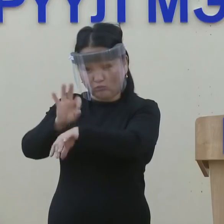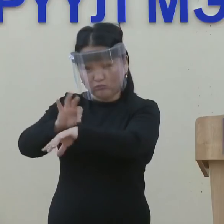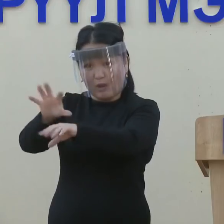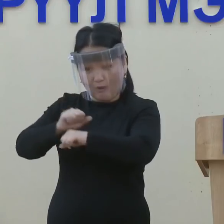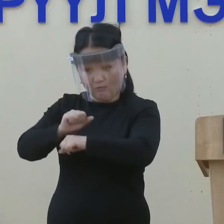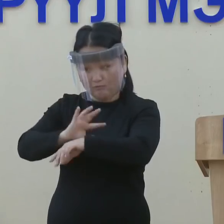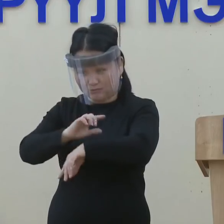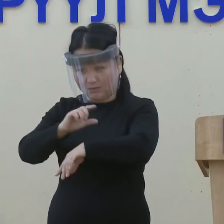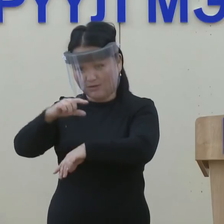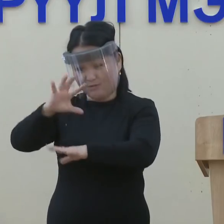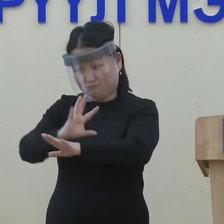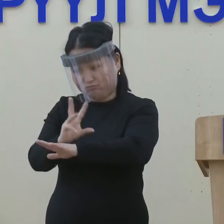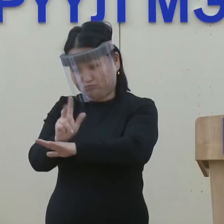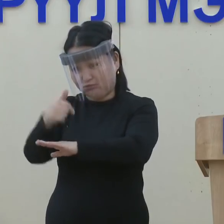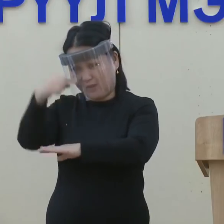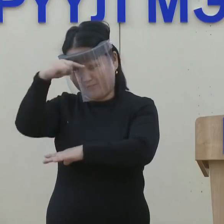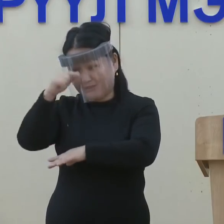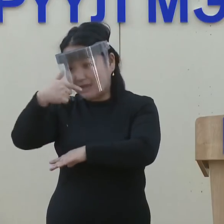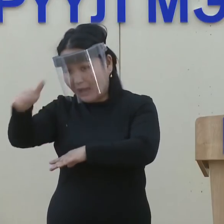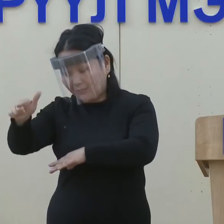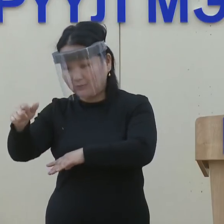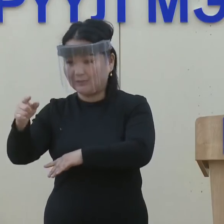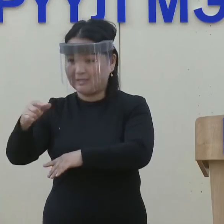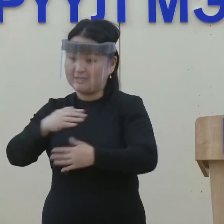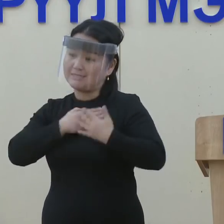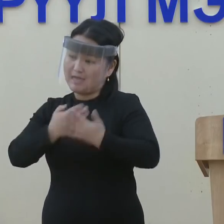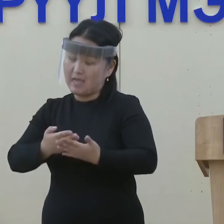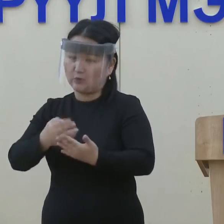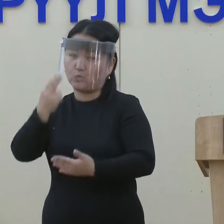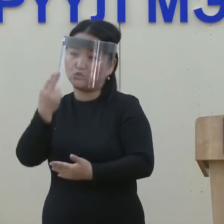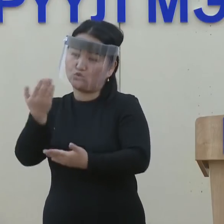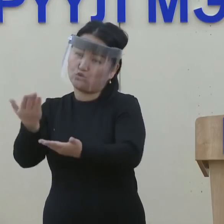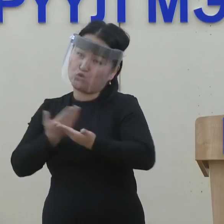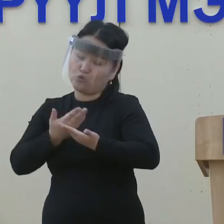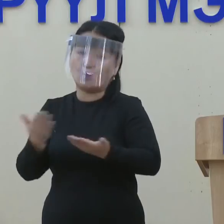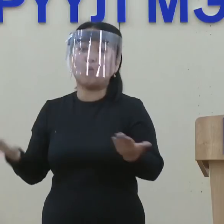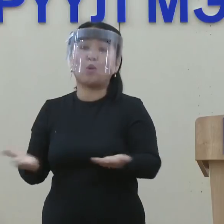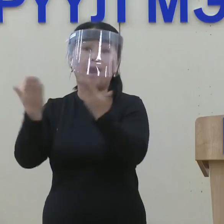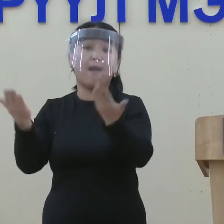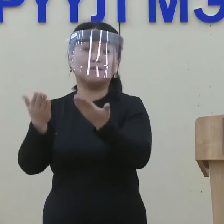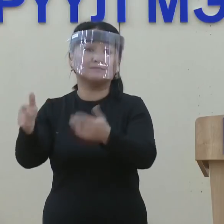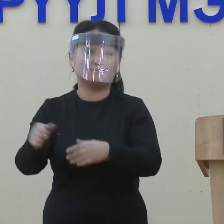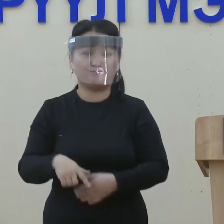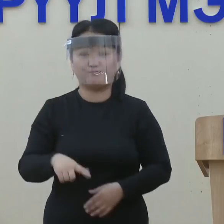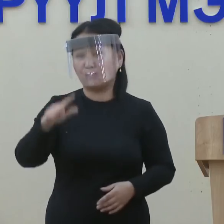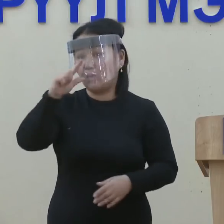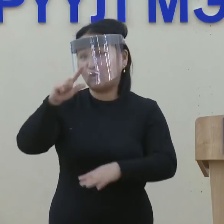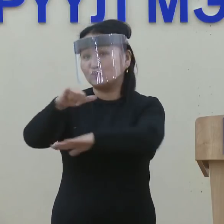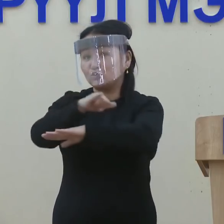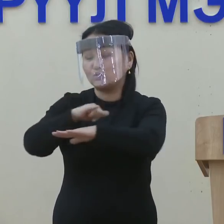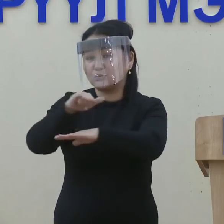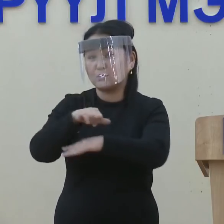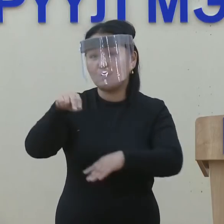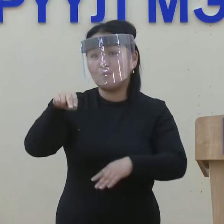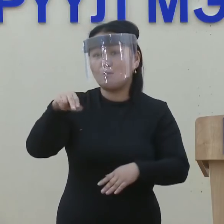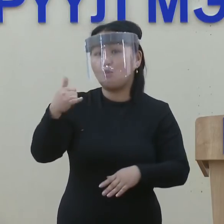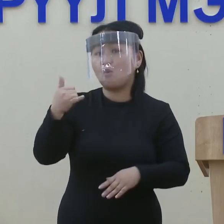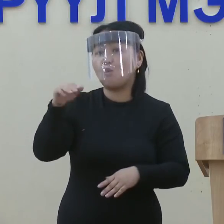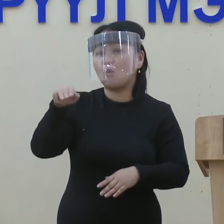байна. За ингээд Оросын холбооны Холбооны улсын ерөнхийлөгч Путин одоо өчигдөр зарлаг